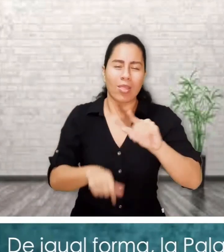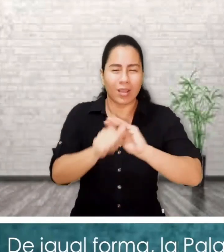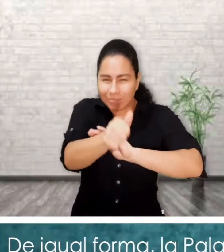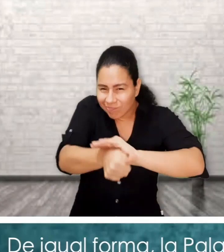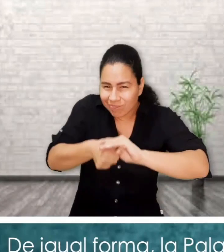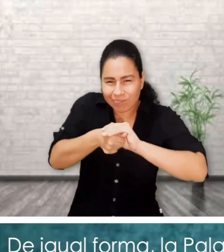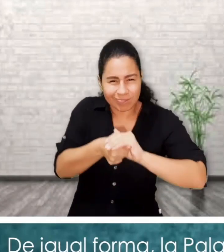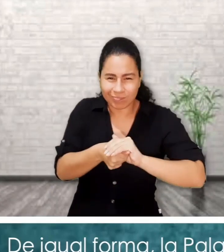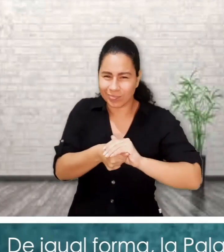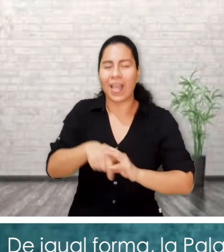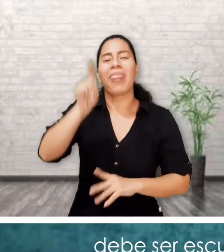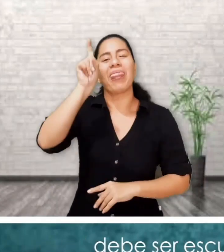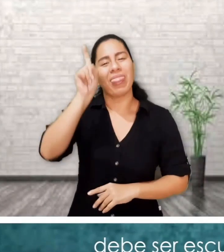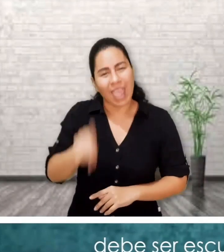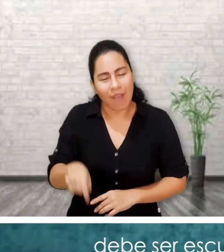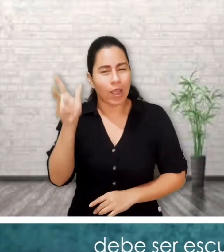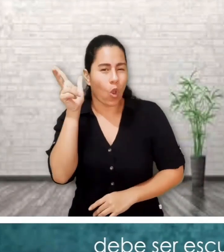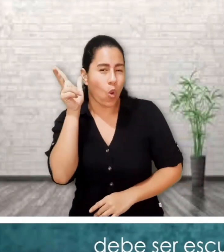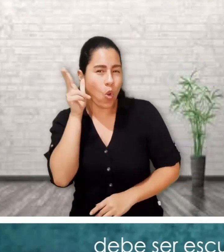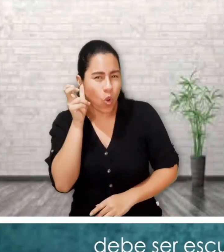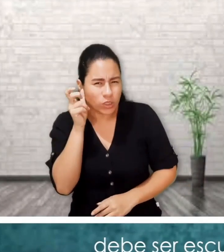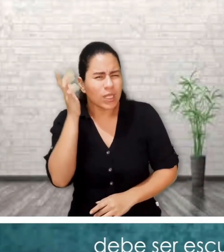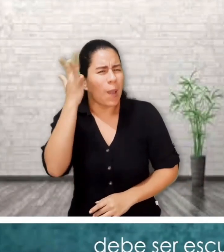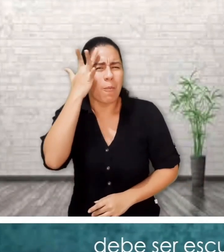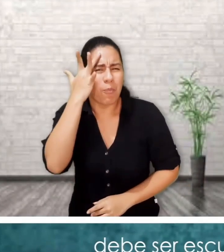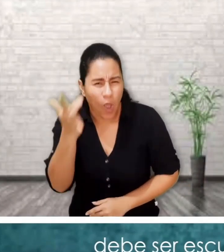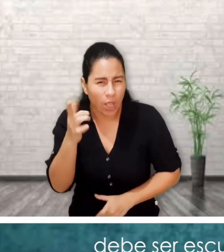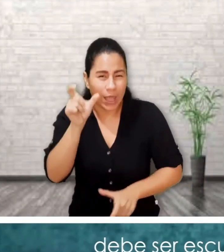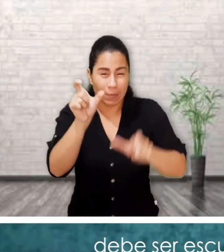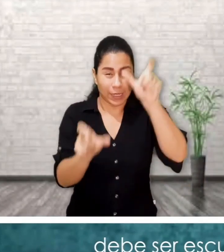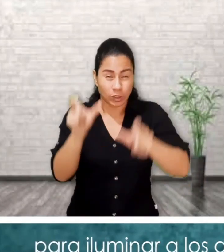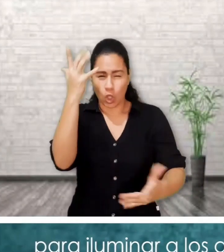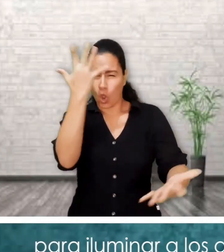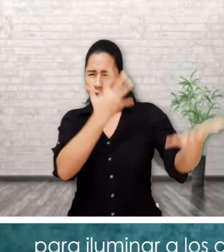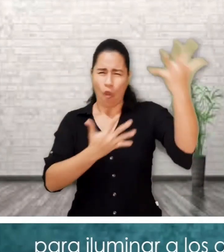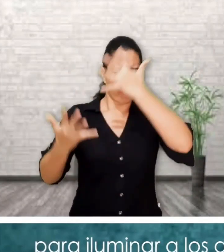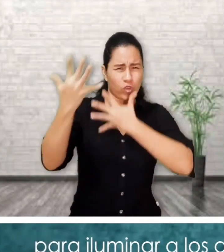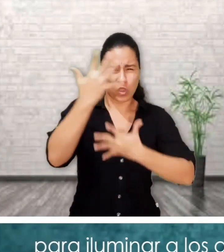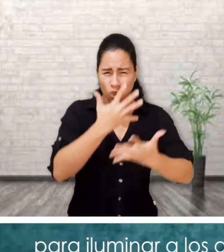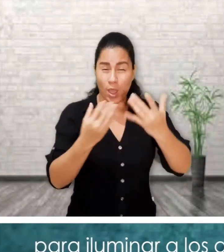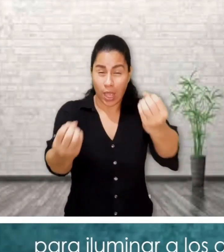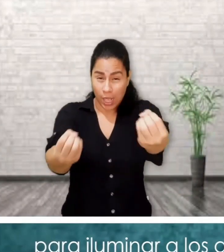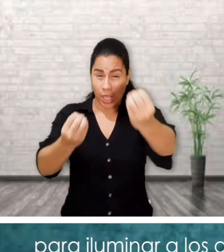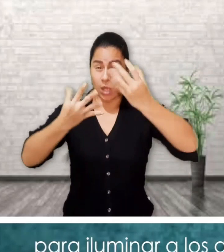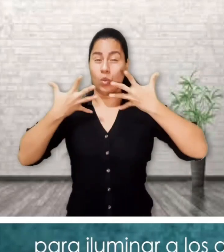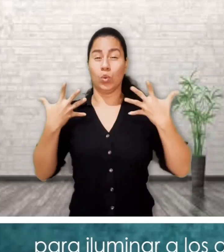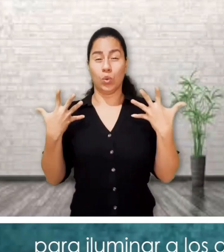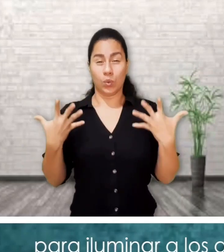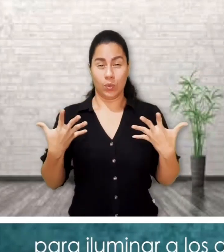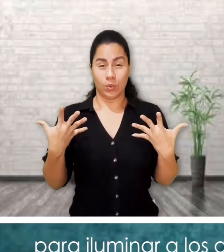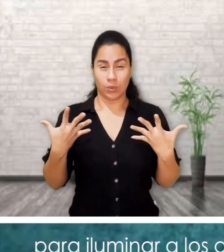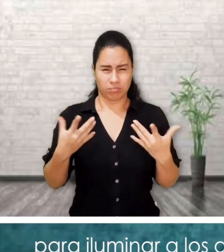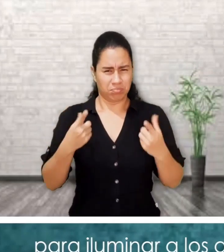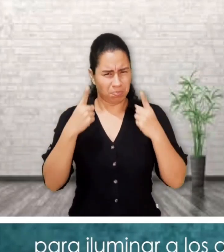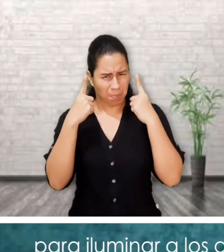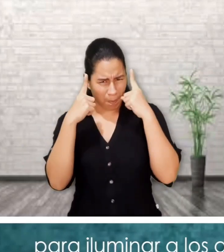no debe quedar oculta, debe ser escuchada y conocida para iluminar a los que están en la oscuridad.